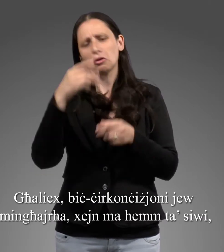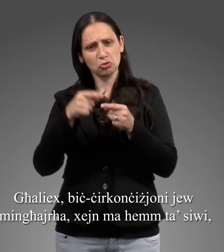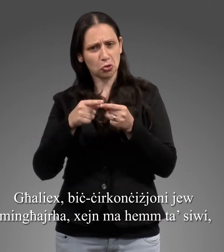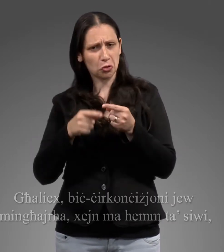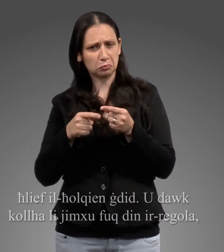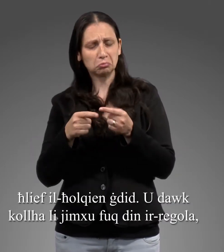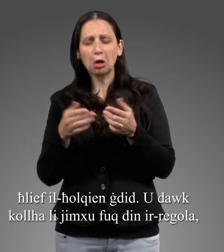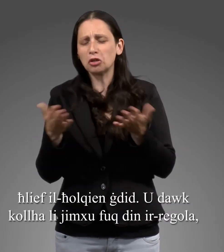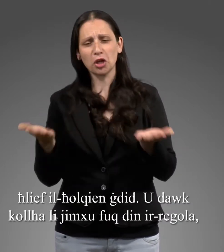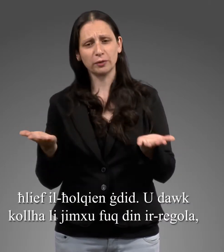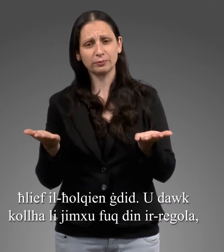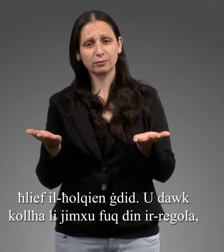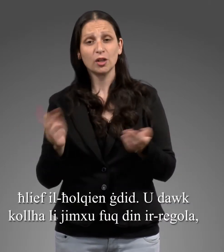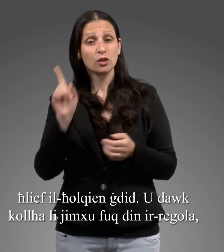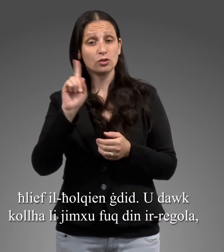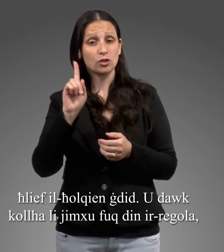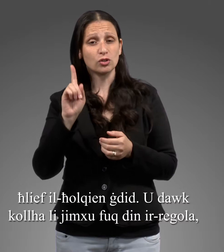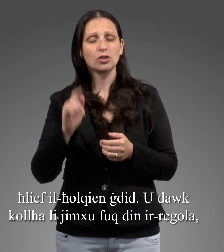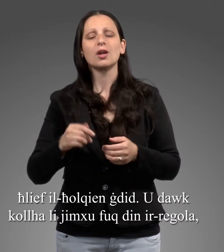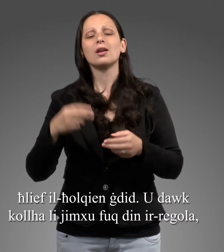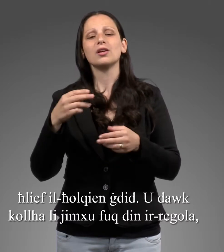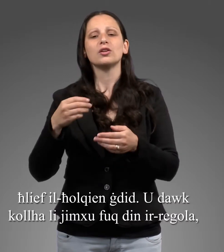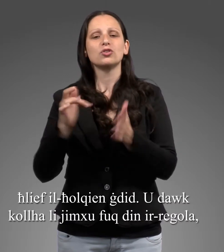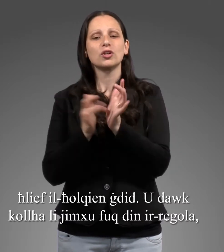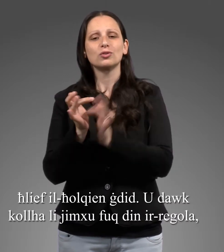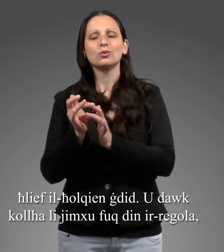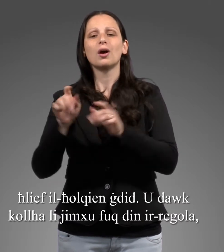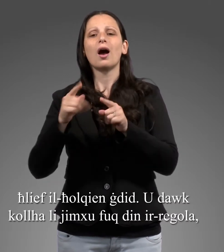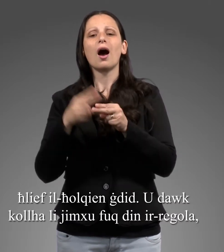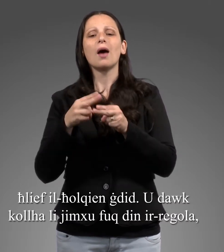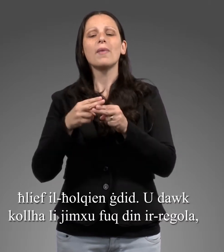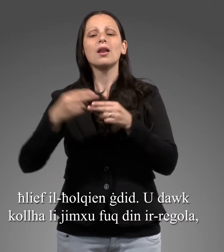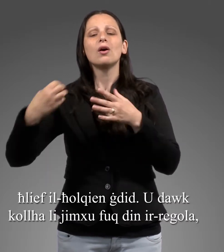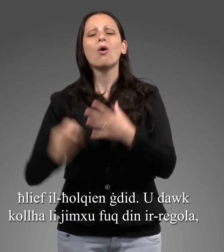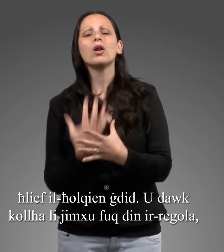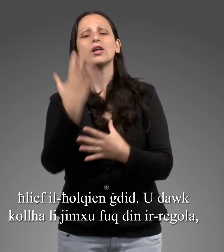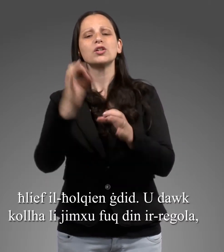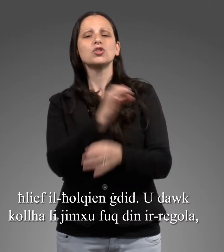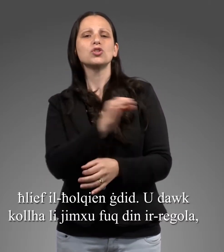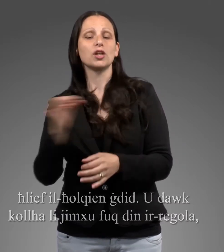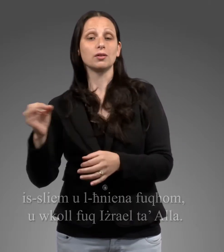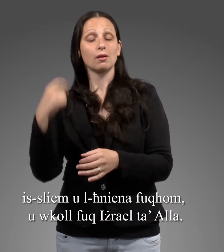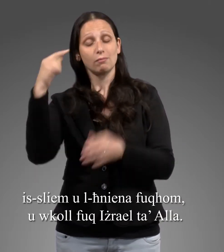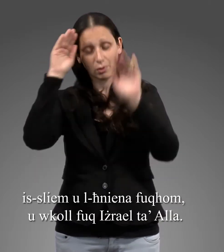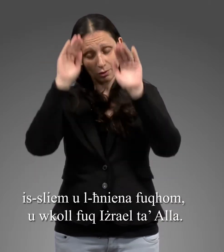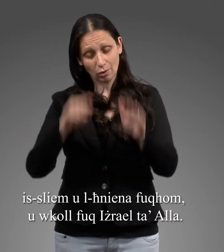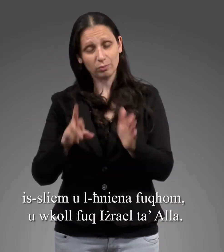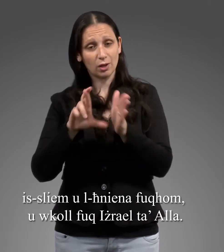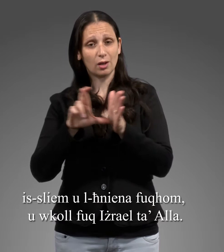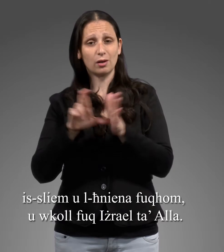sewi? Ħlif il-ħolqien ġdid. U dawk kollha li jimxu fuq din ir-regola, is-slim u